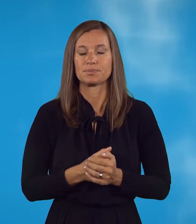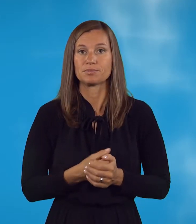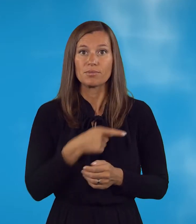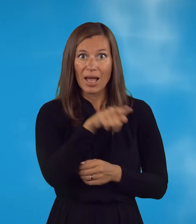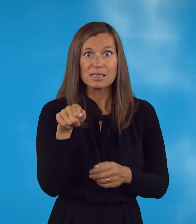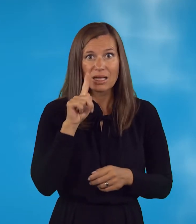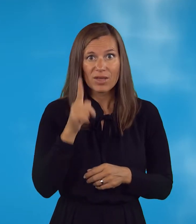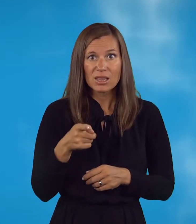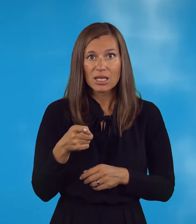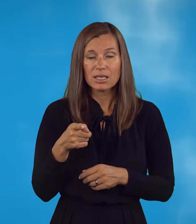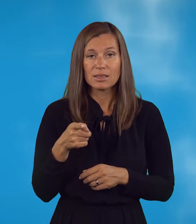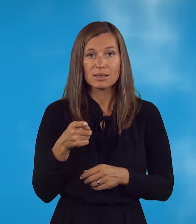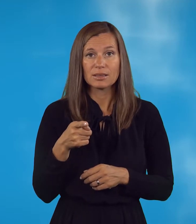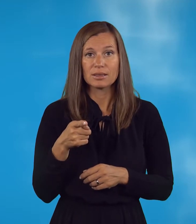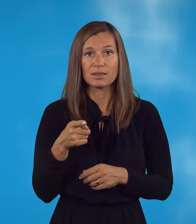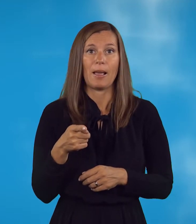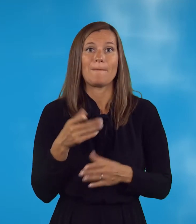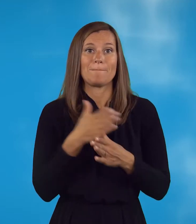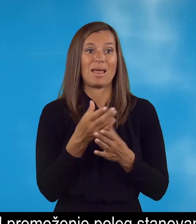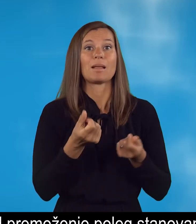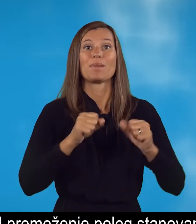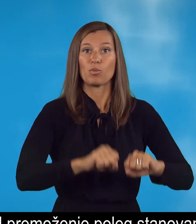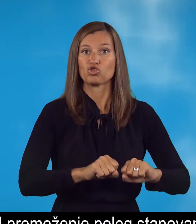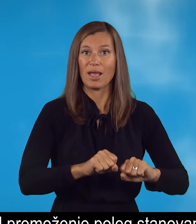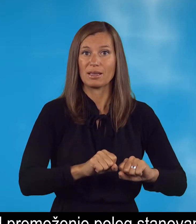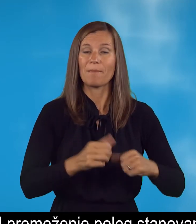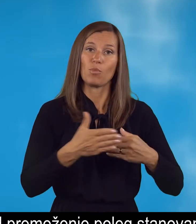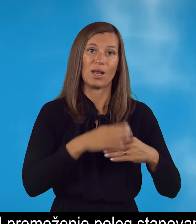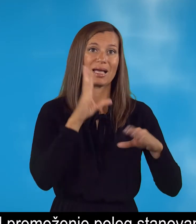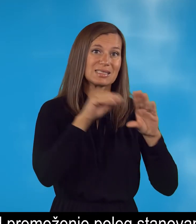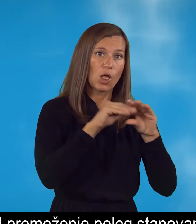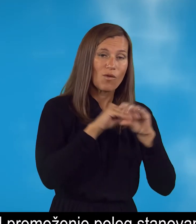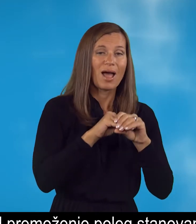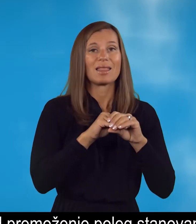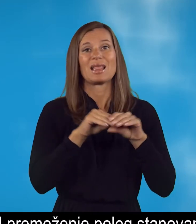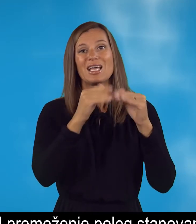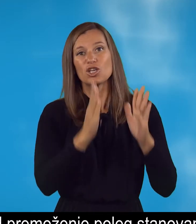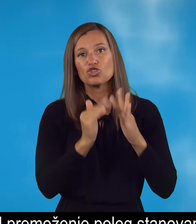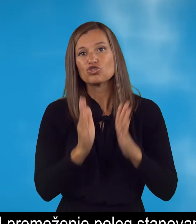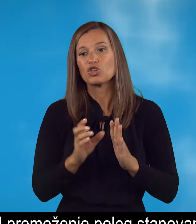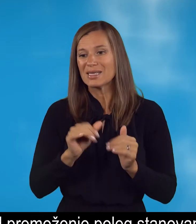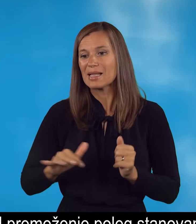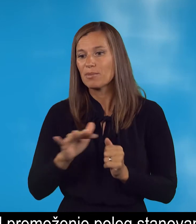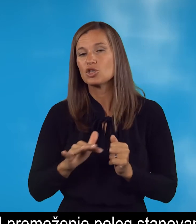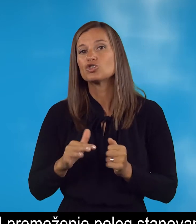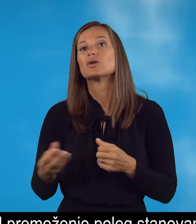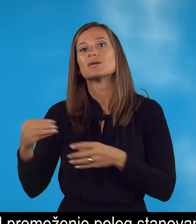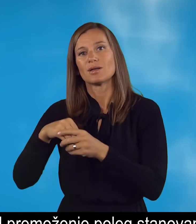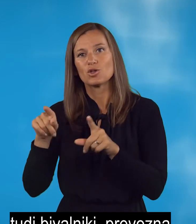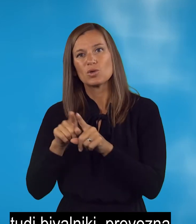Ali ste vedeli? Med premoženje poleg stanovanj, hiš in zemljišč spadajo tudi